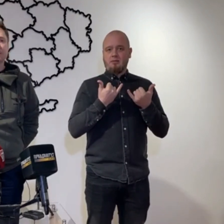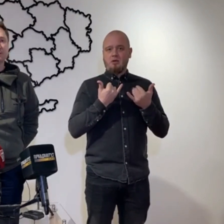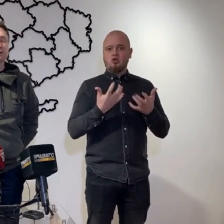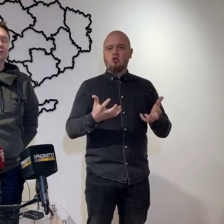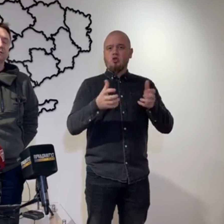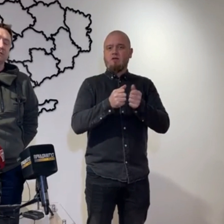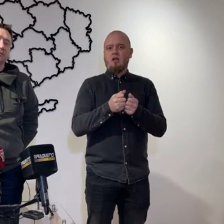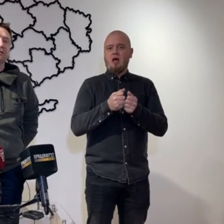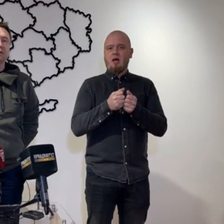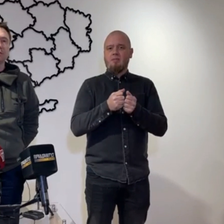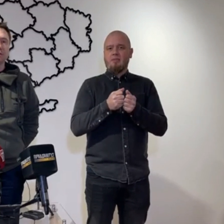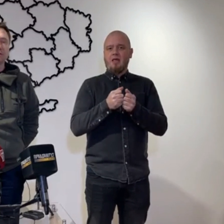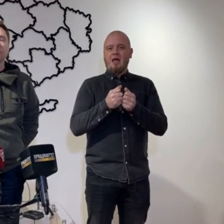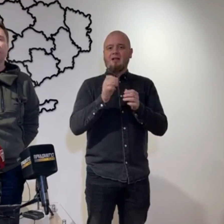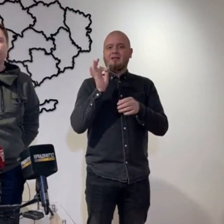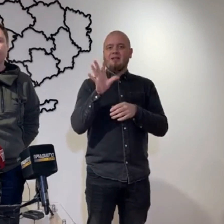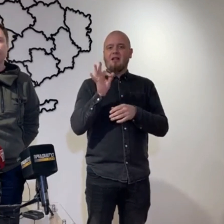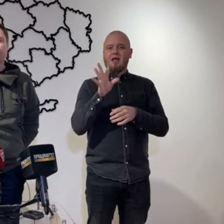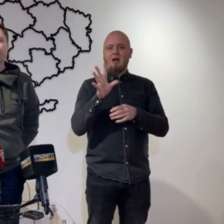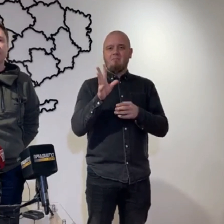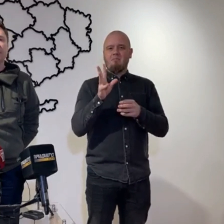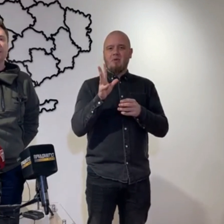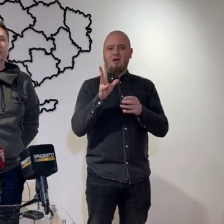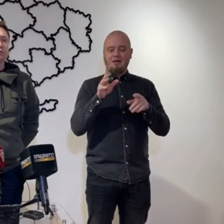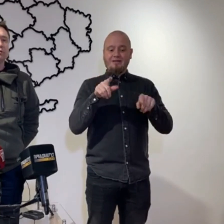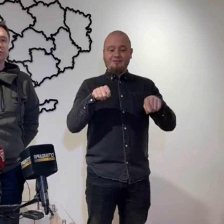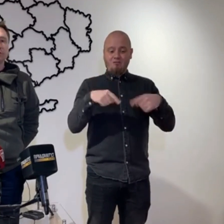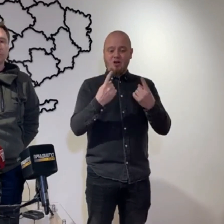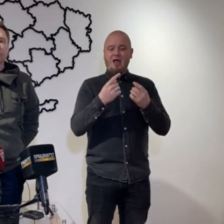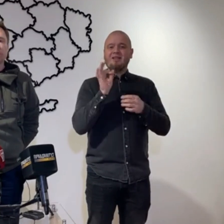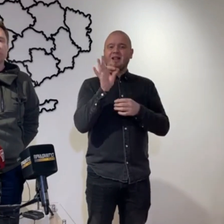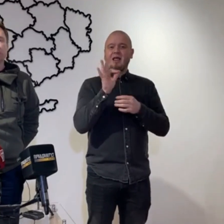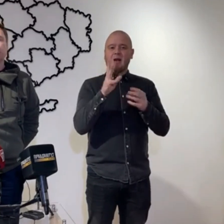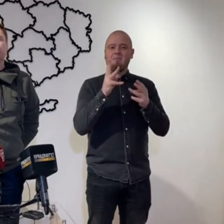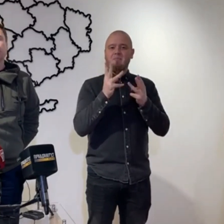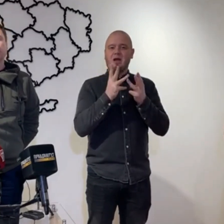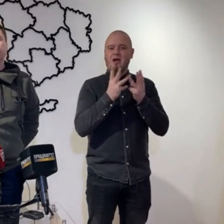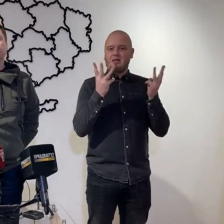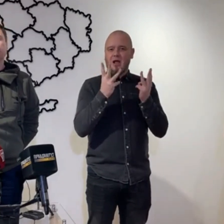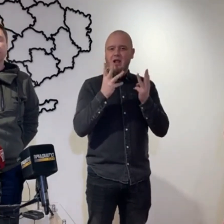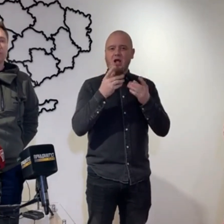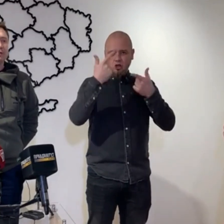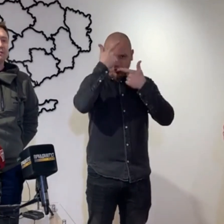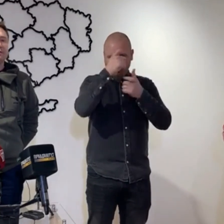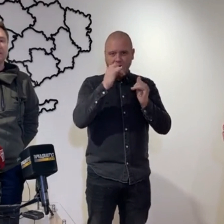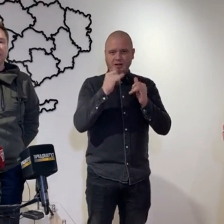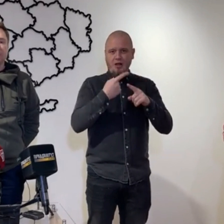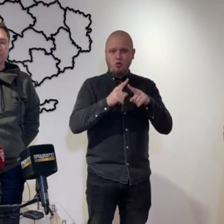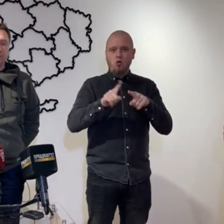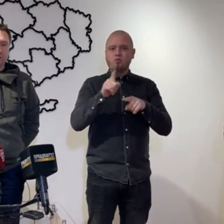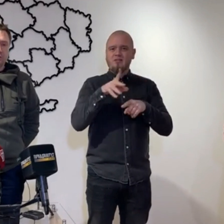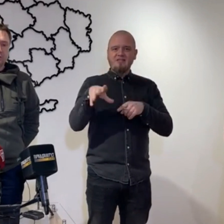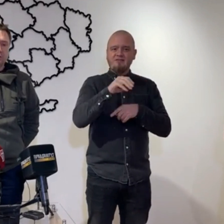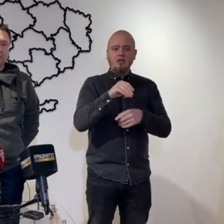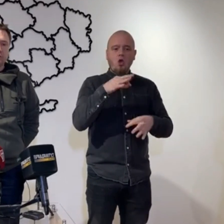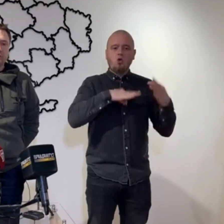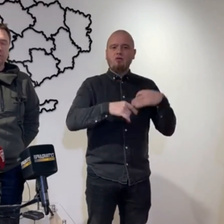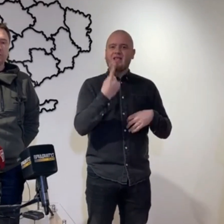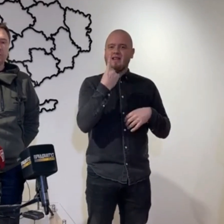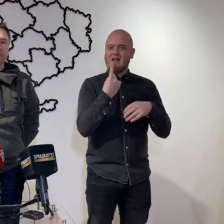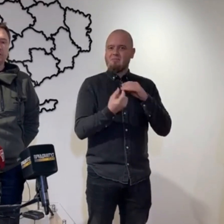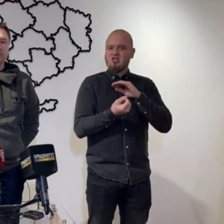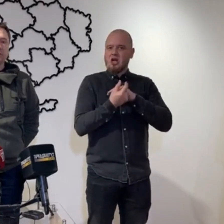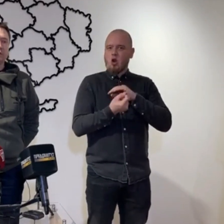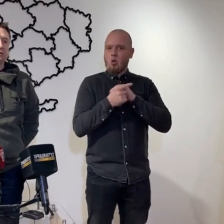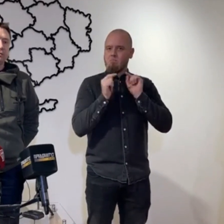канал, телеграм-канал сповіщення, для того, щоб всі користувалися єдиним джерелом, тому що,